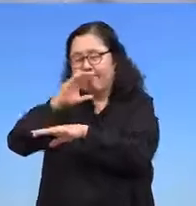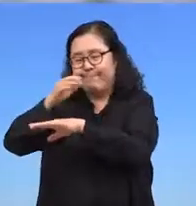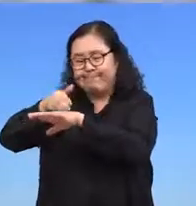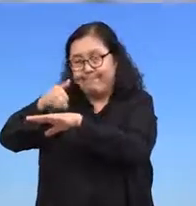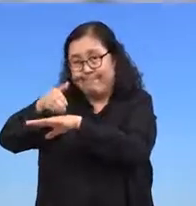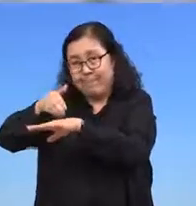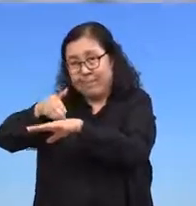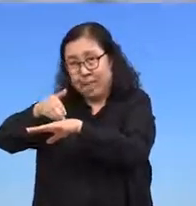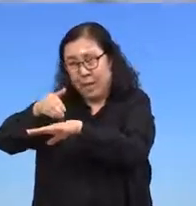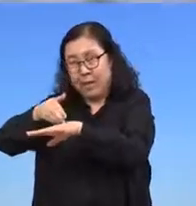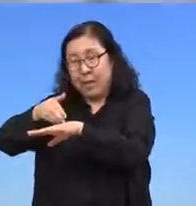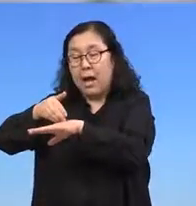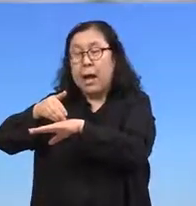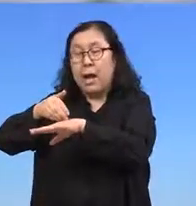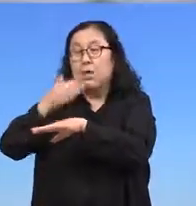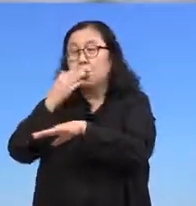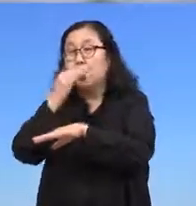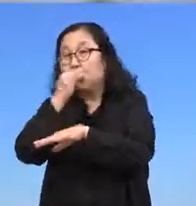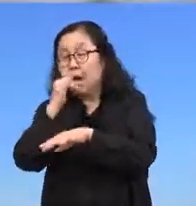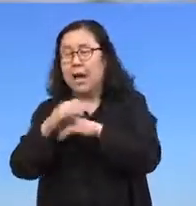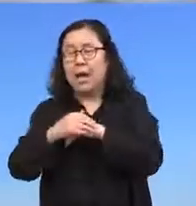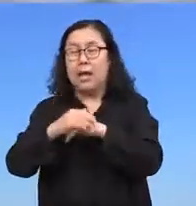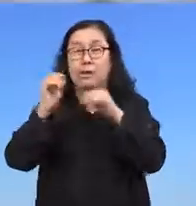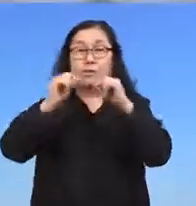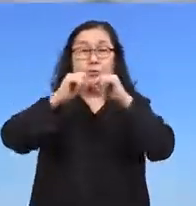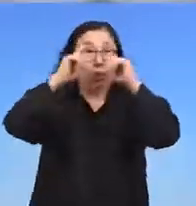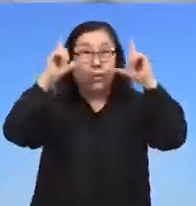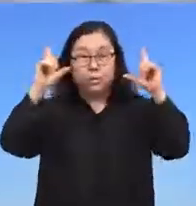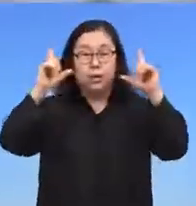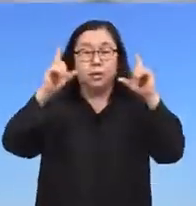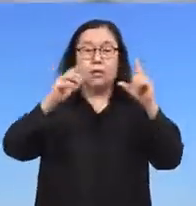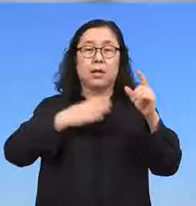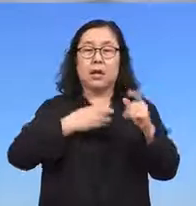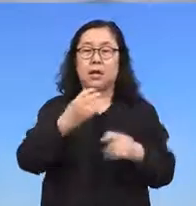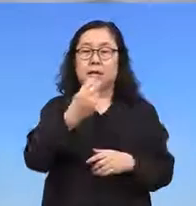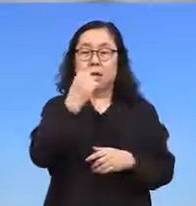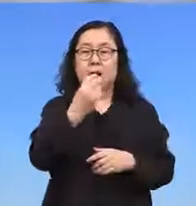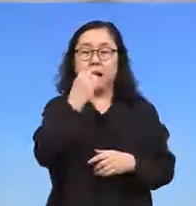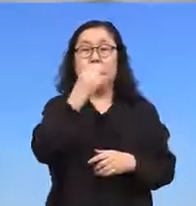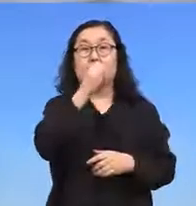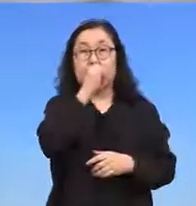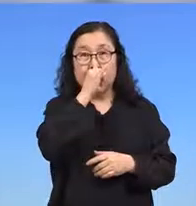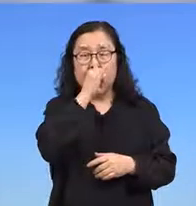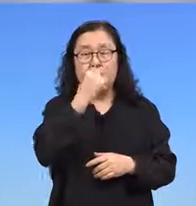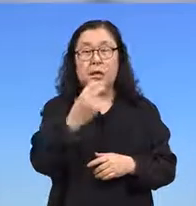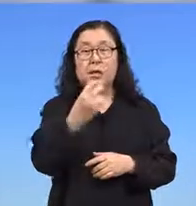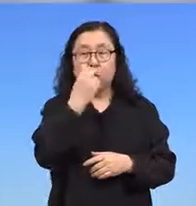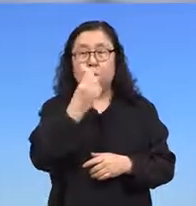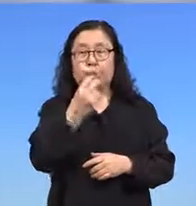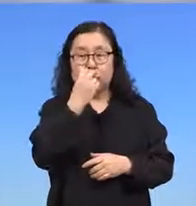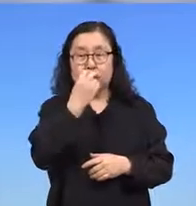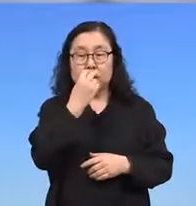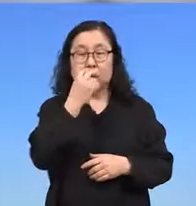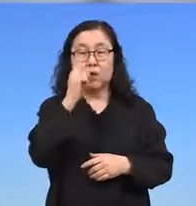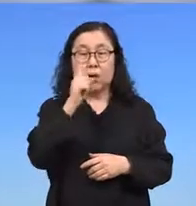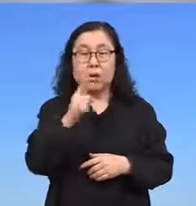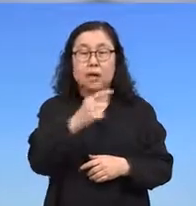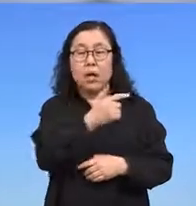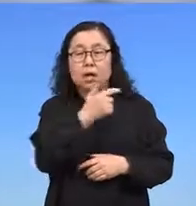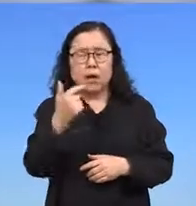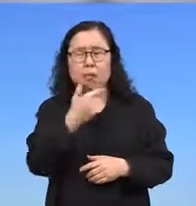이 내 뇌의 회로가 활성화되도록 아침에 눈을 뜨면서도 참 이 살아있는 거, 숨을 쉬고 있는